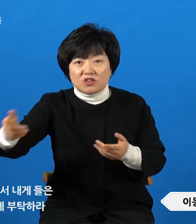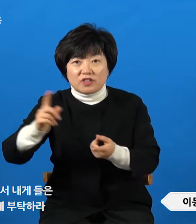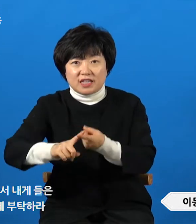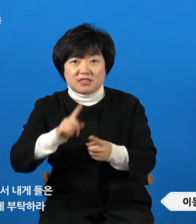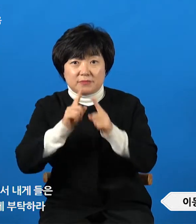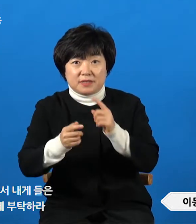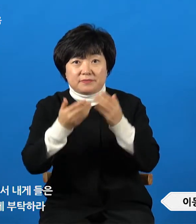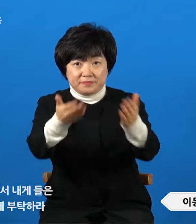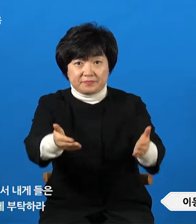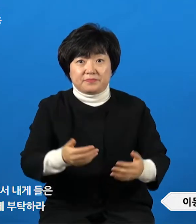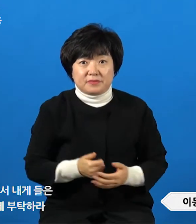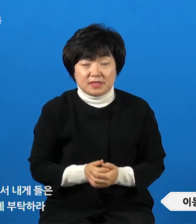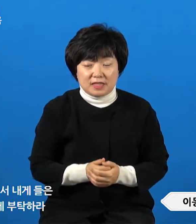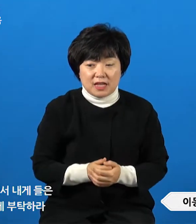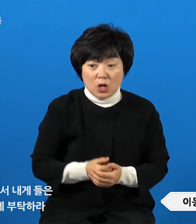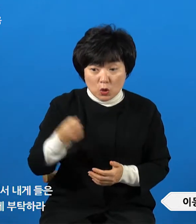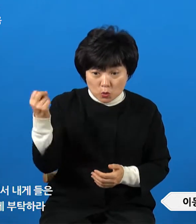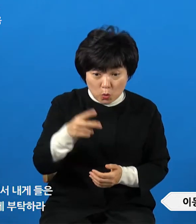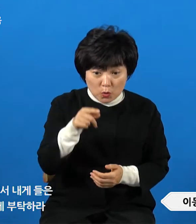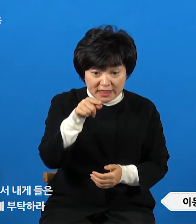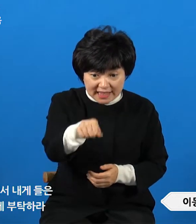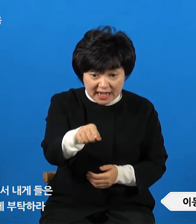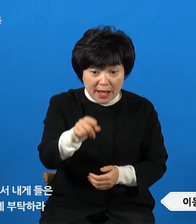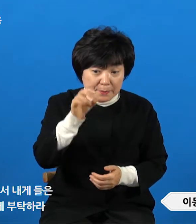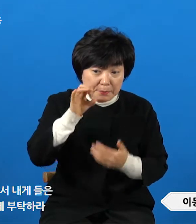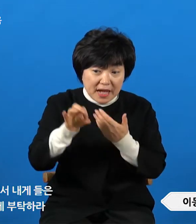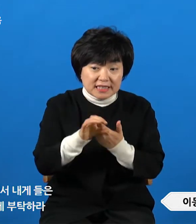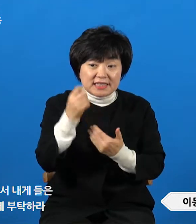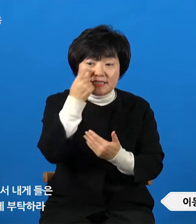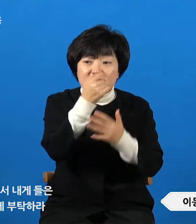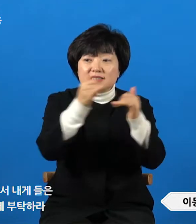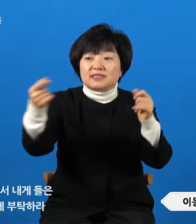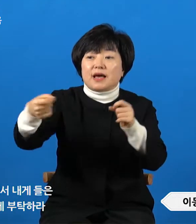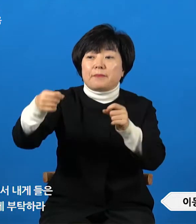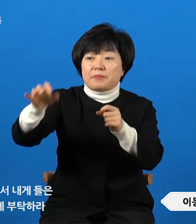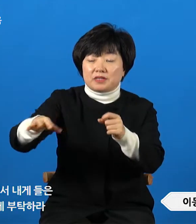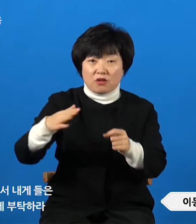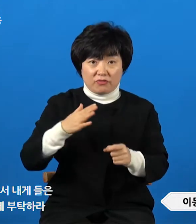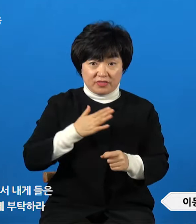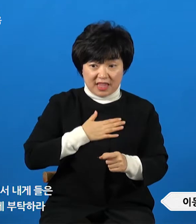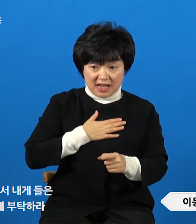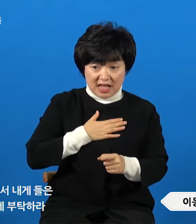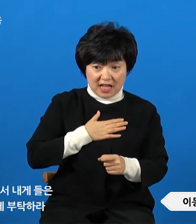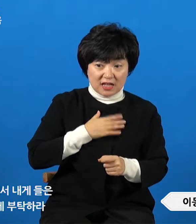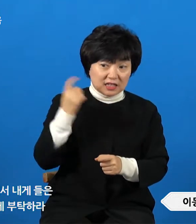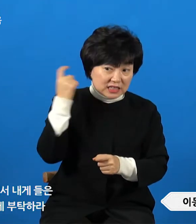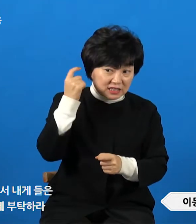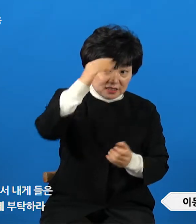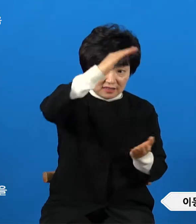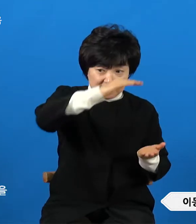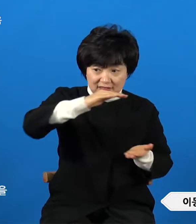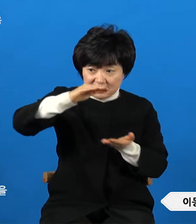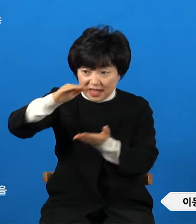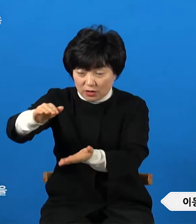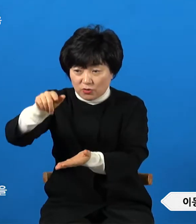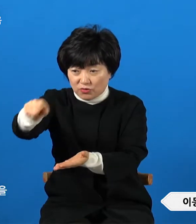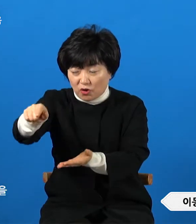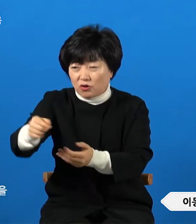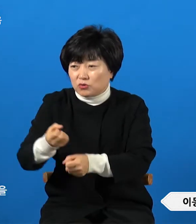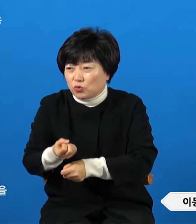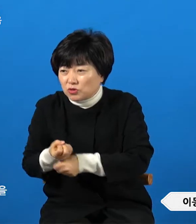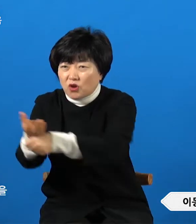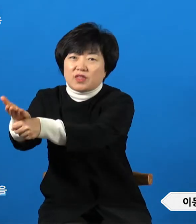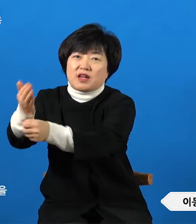읽겠습니다. 시작. 또 네가 많은 증인 앞에서 내게 들은 바를 충성된 사람들에게 부탁하라. 그들이 또 다른